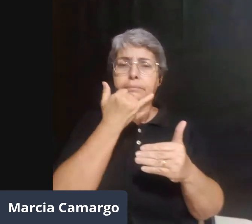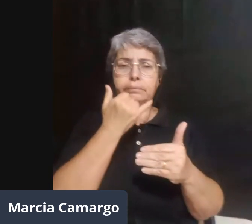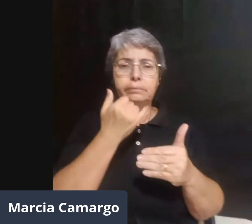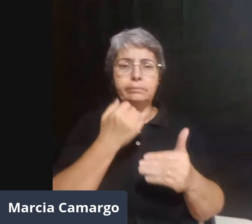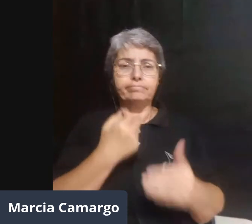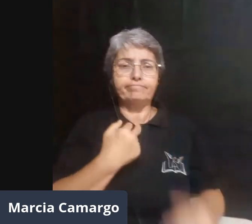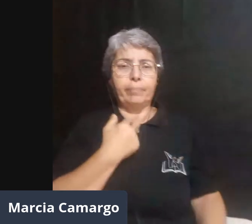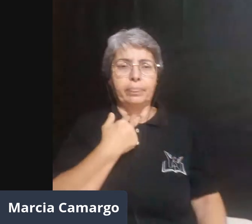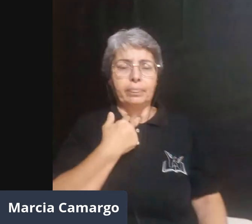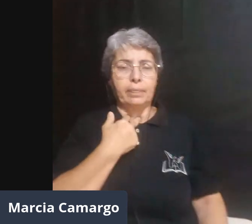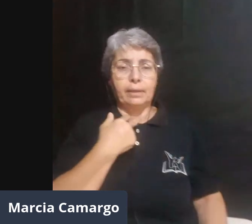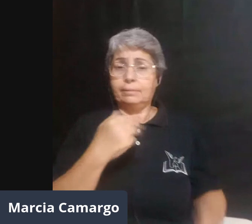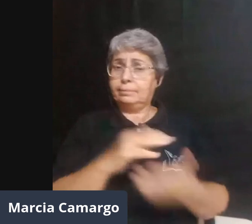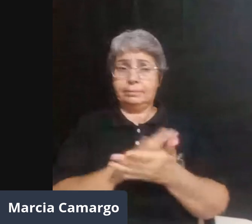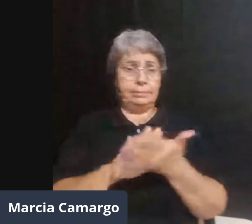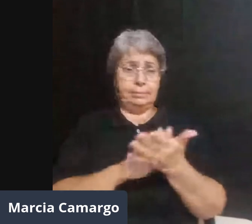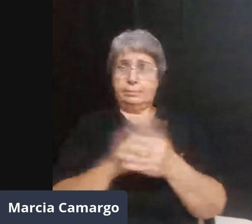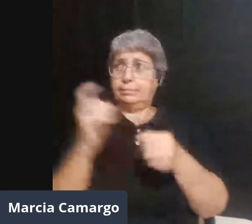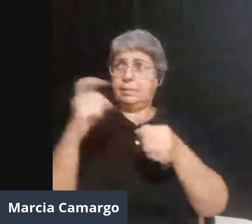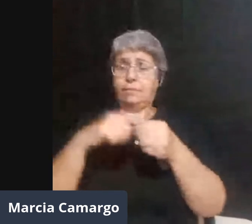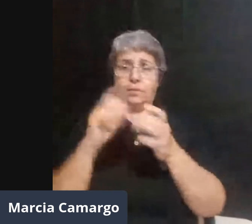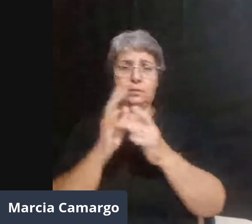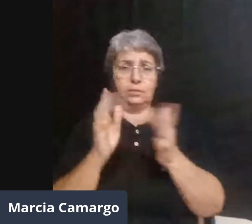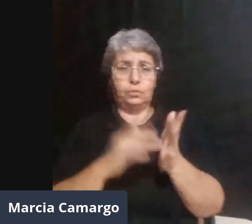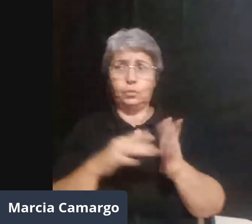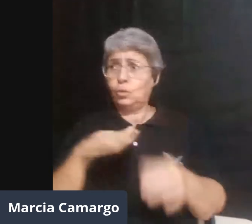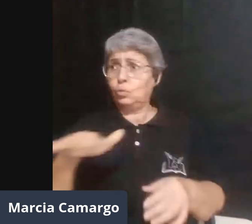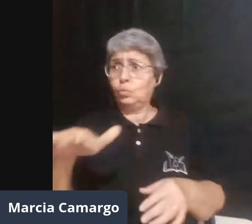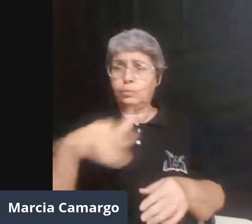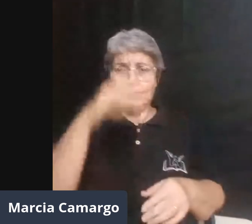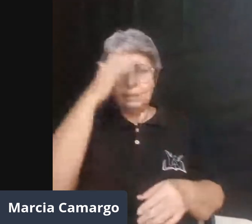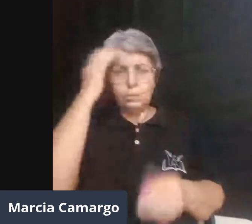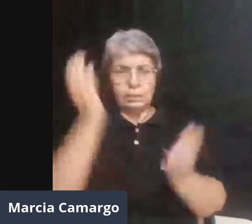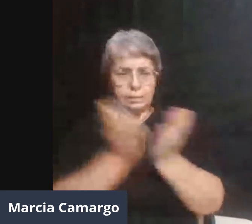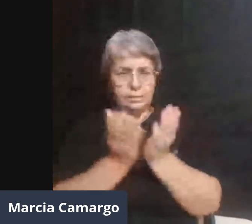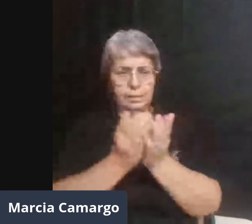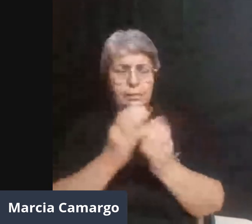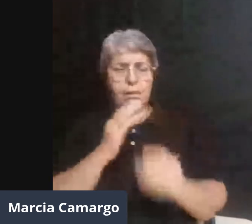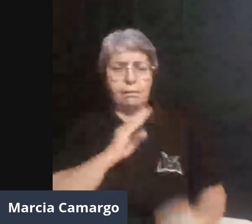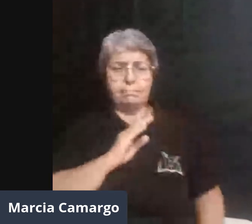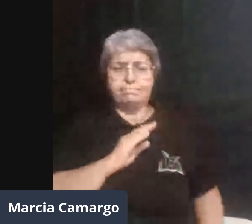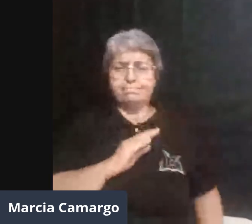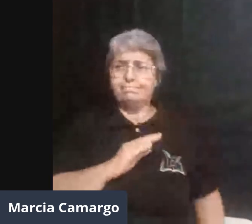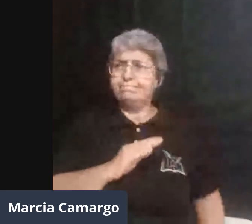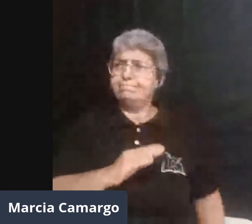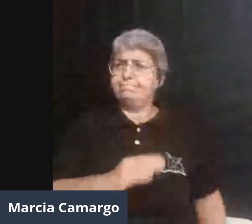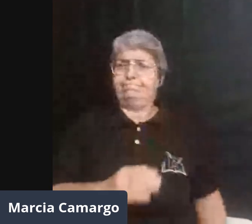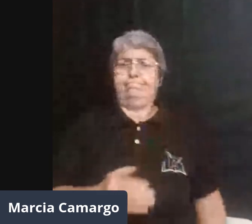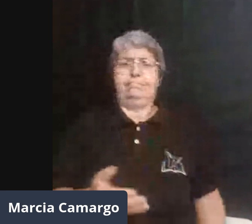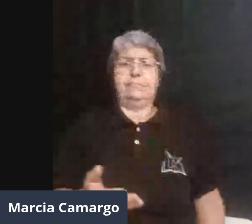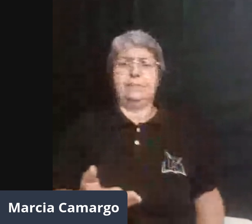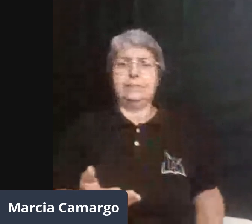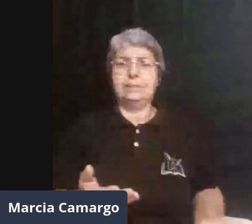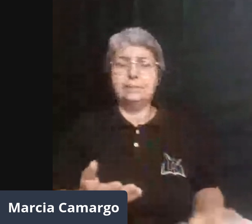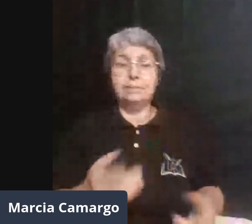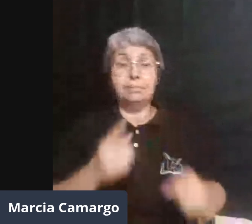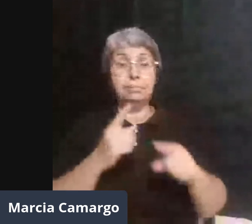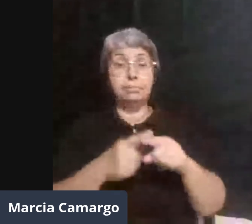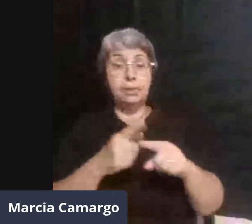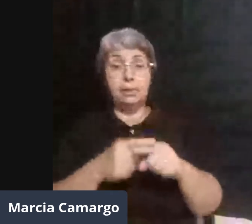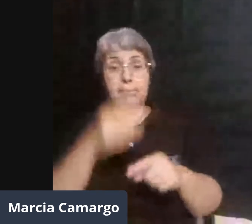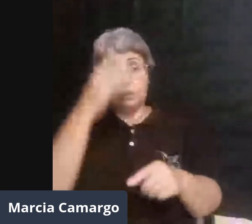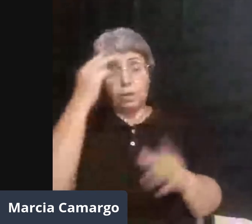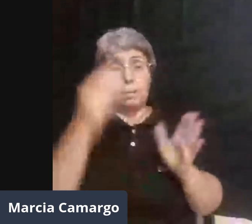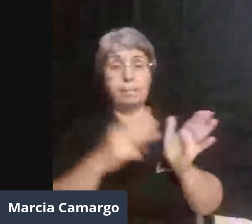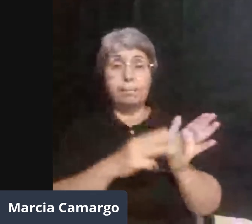Uma profunda decepção tomou conta dos crentes. Muitos culparam o método de estudo da Bíblia. Outros,